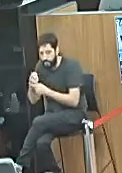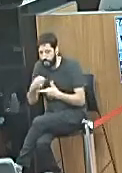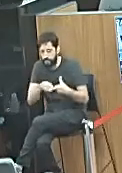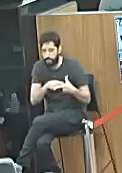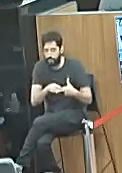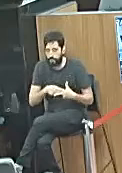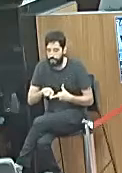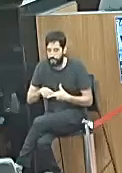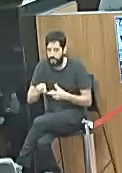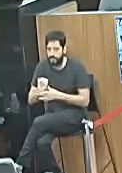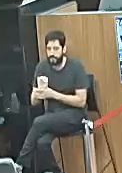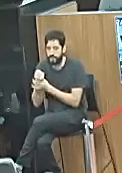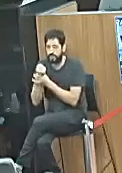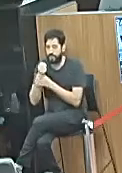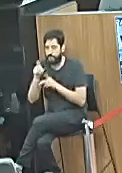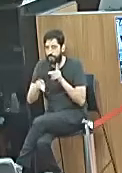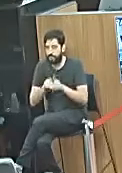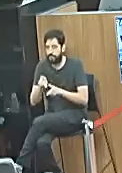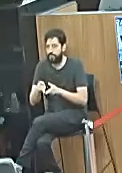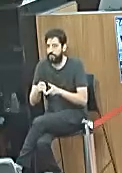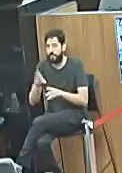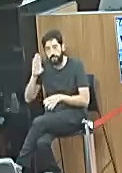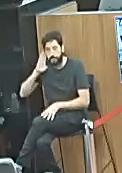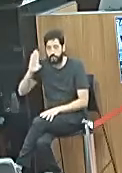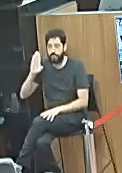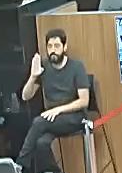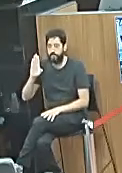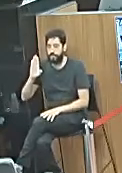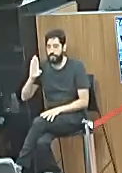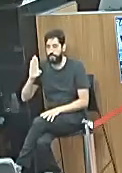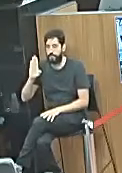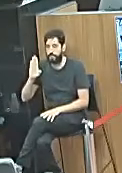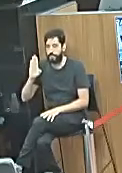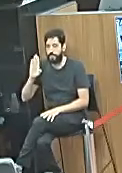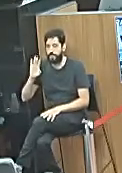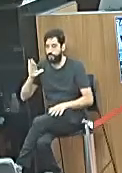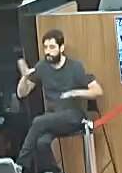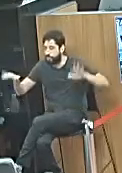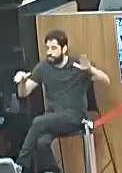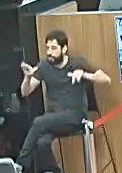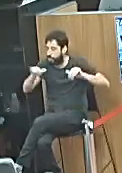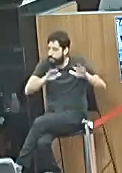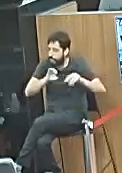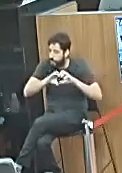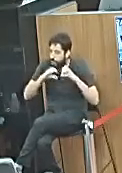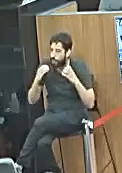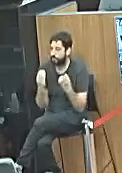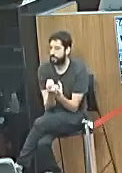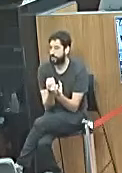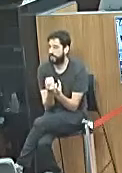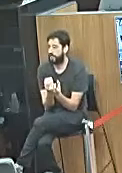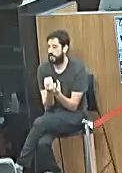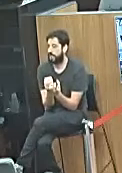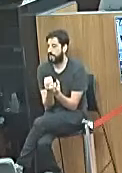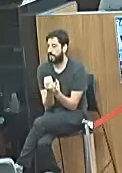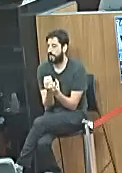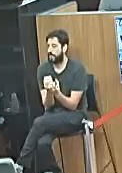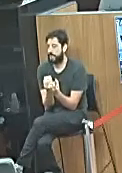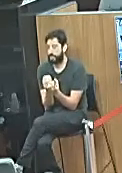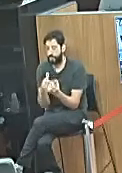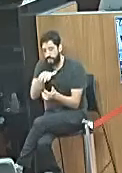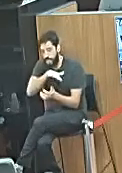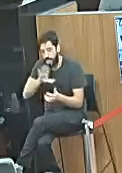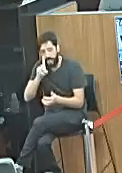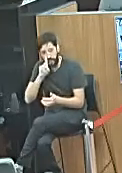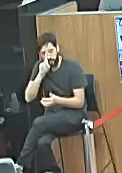de segurança pública e principalmente mobilizando comunidades das áreas de risco e os órgãos